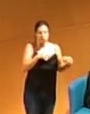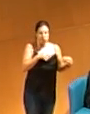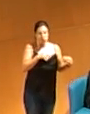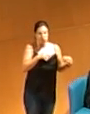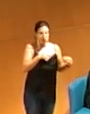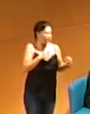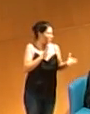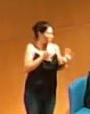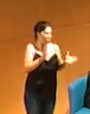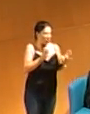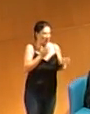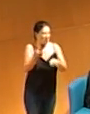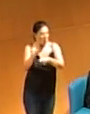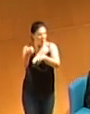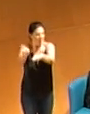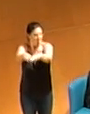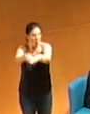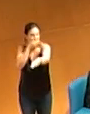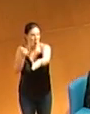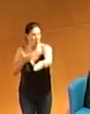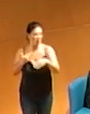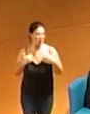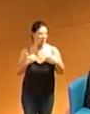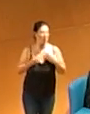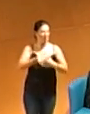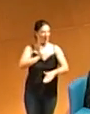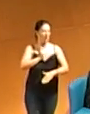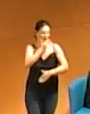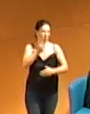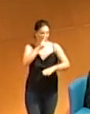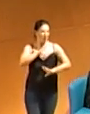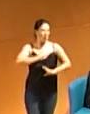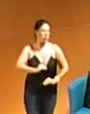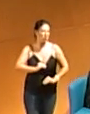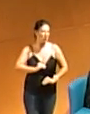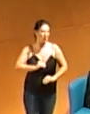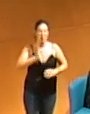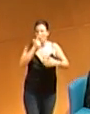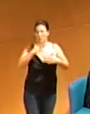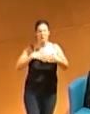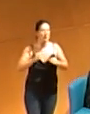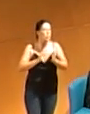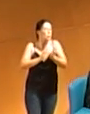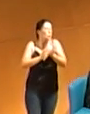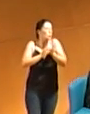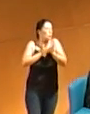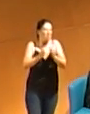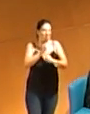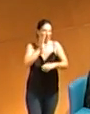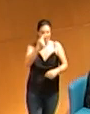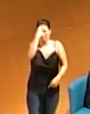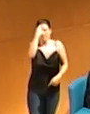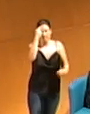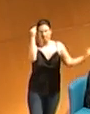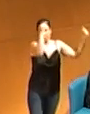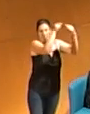Peut-être que ça serait bien qu'elle meure avant moi. Je ne sais pas quel est le parent qui n'a pas pensé ça. Mais on n'ose pas le dire, parce